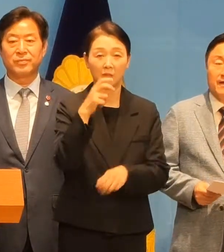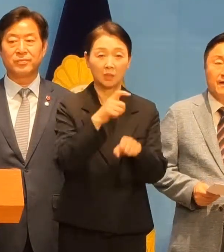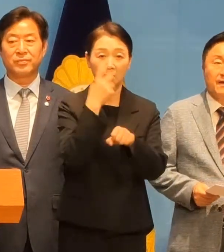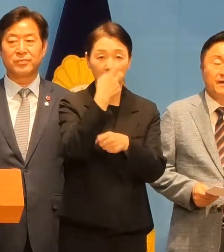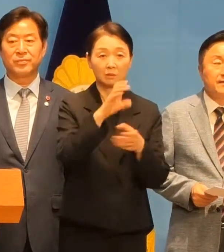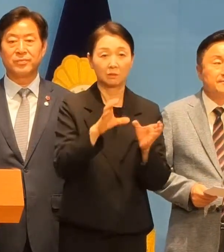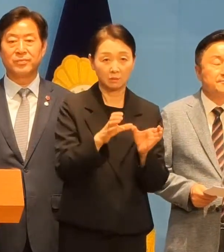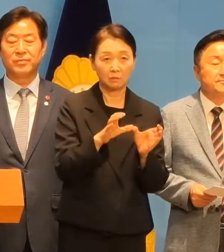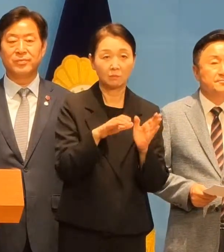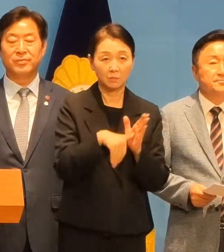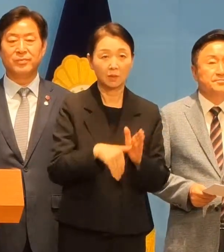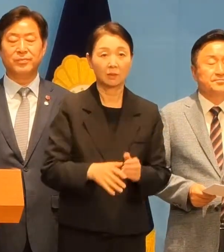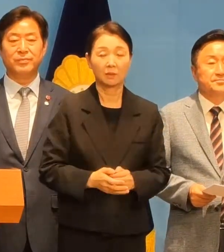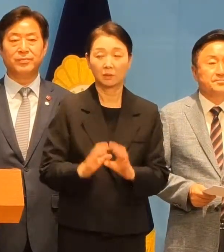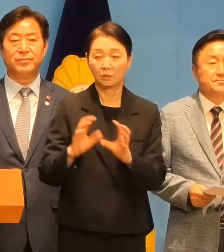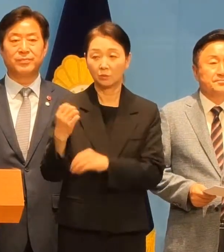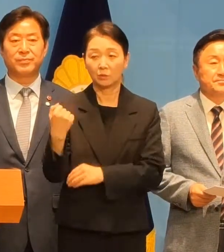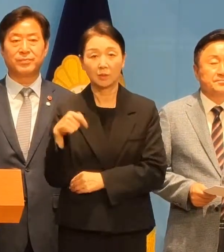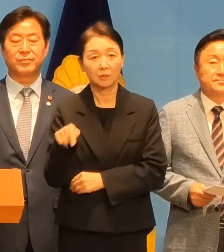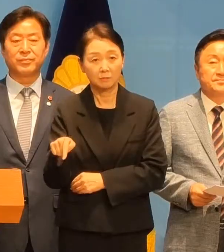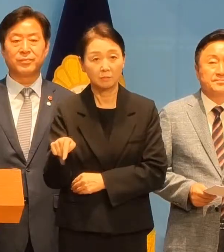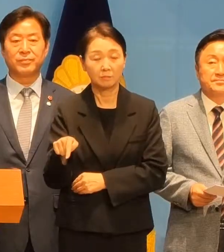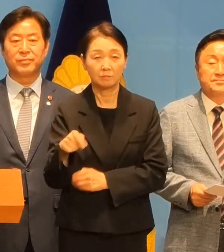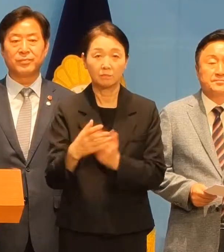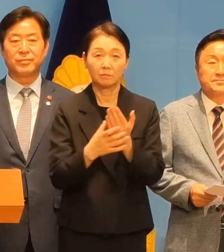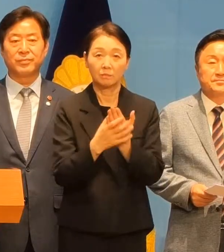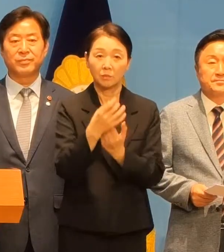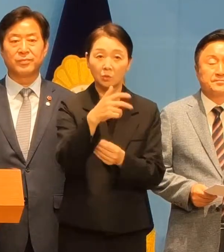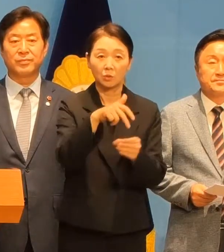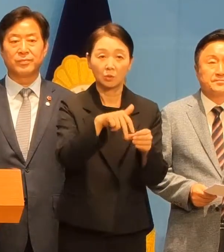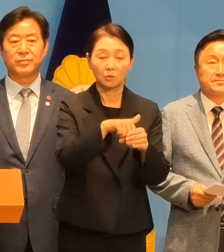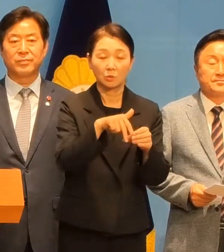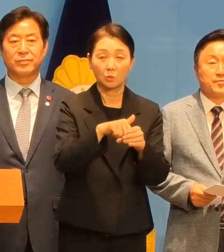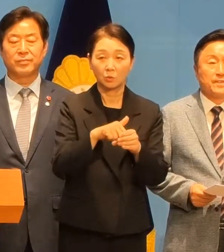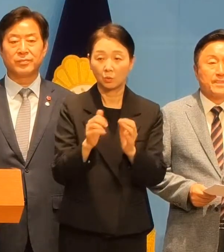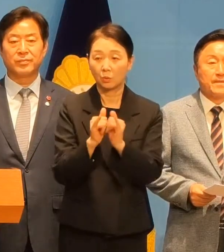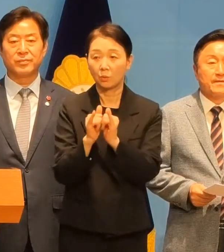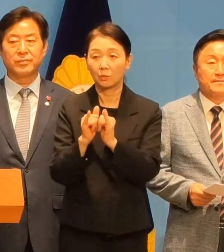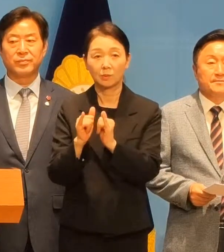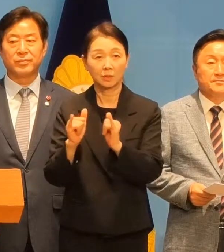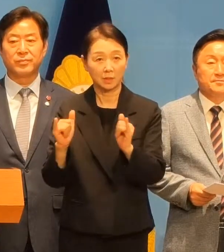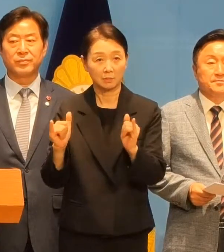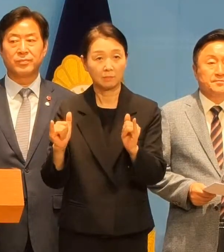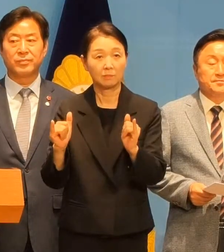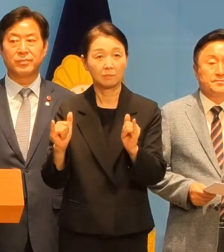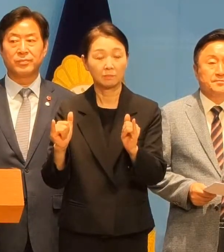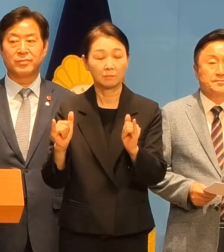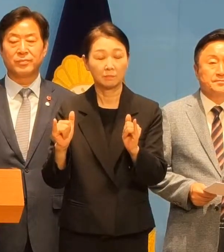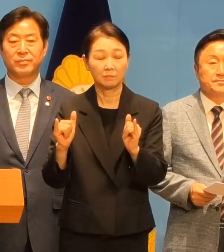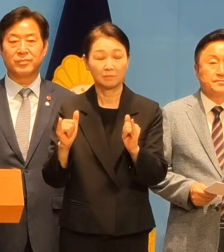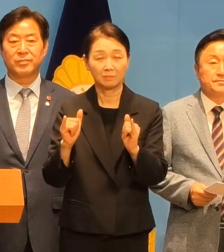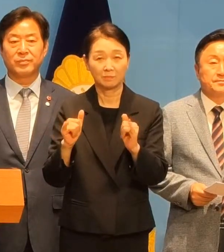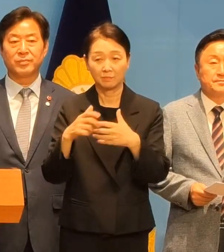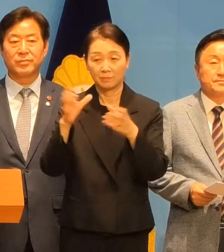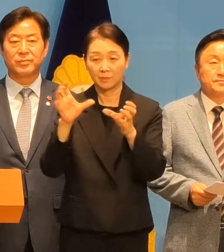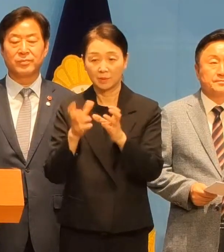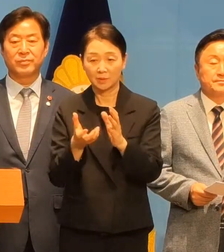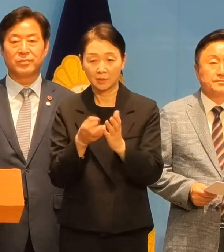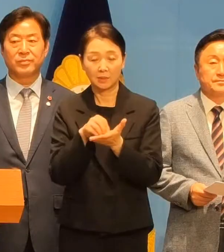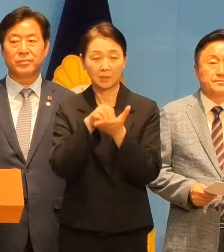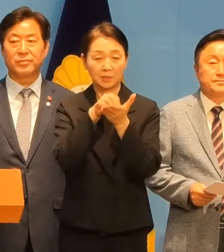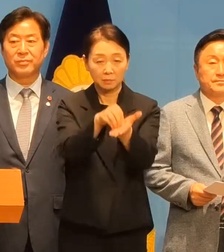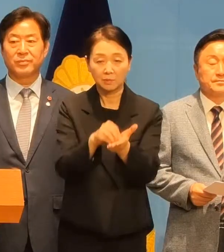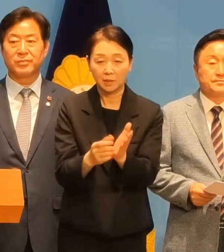특검에서의 국힘 통일교 신도 단체 입당 명단과